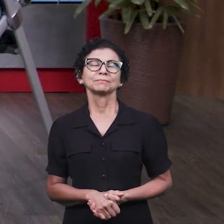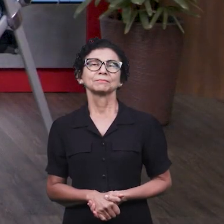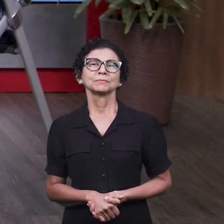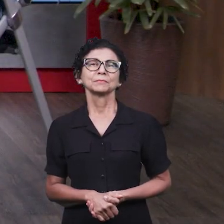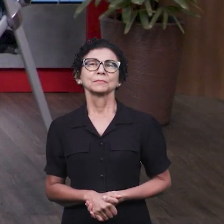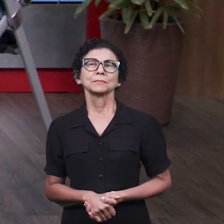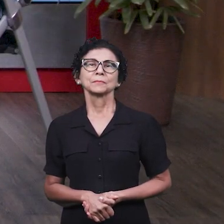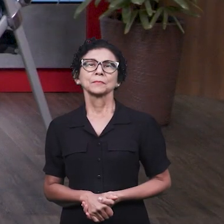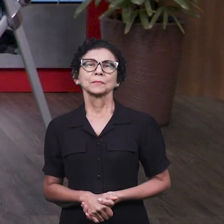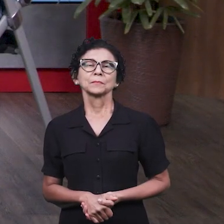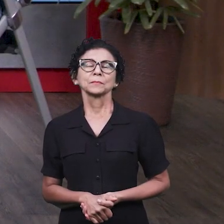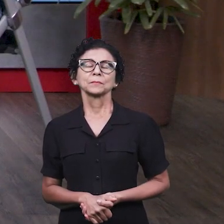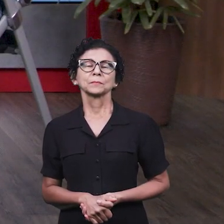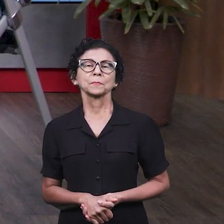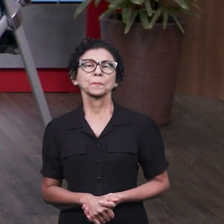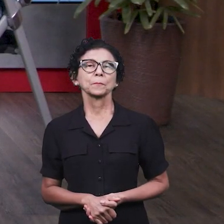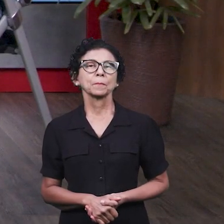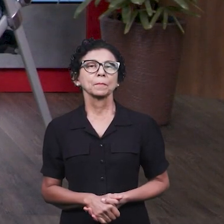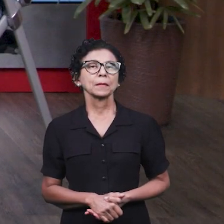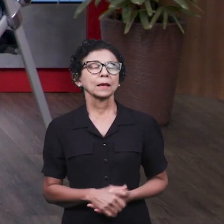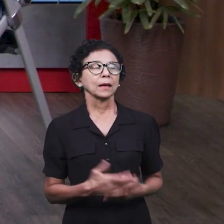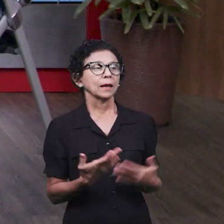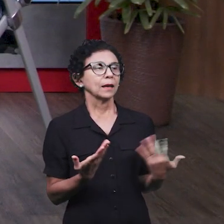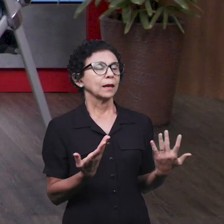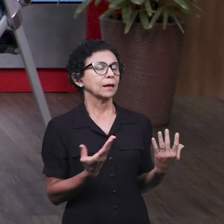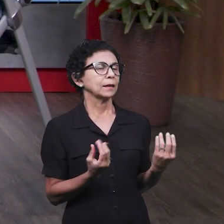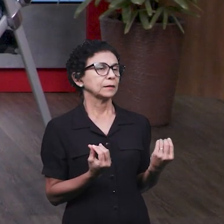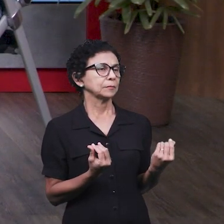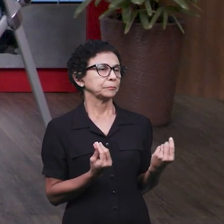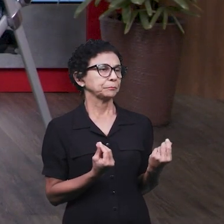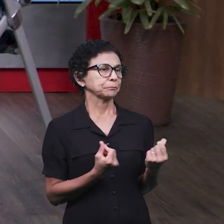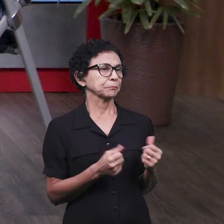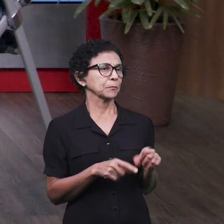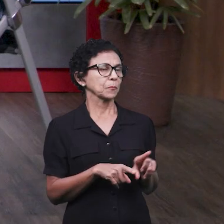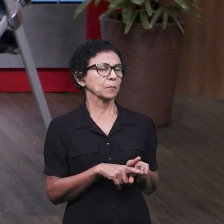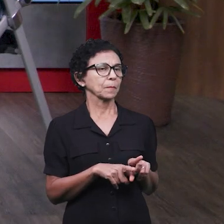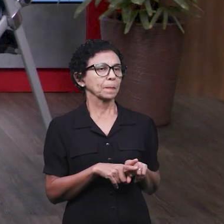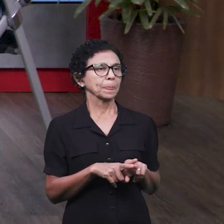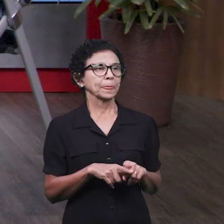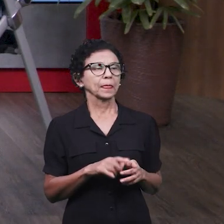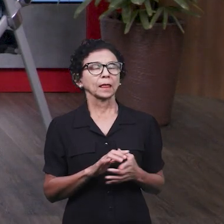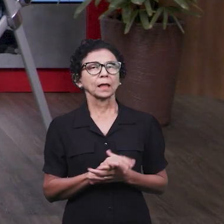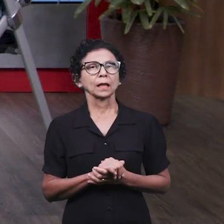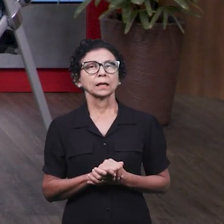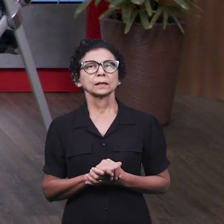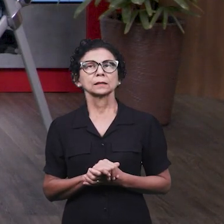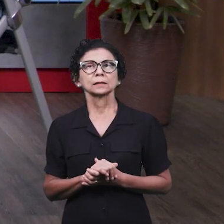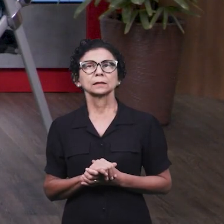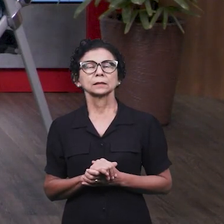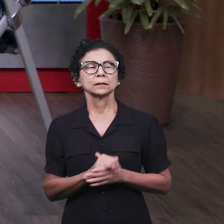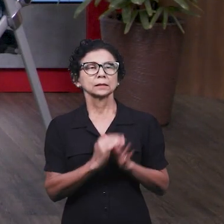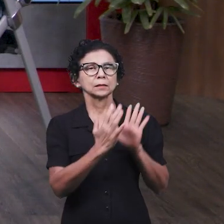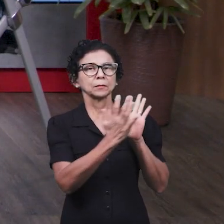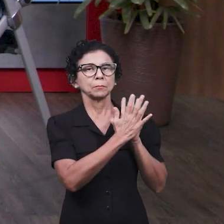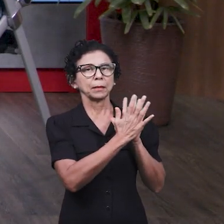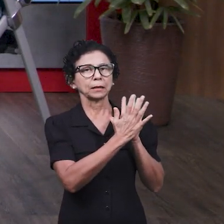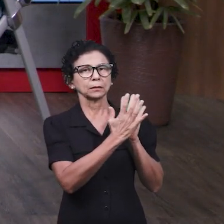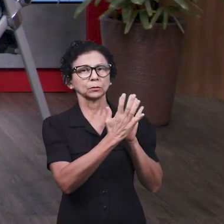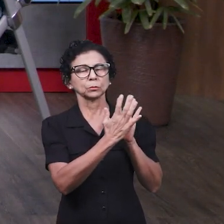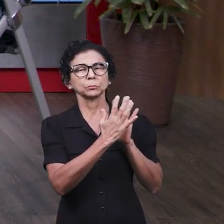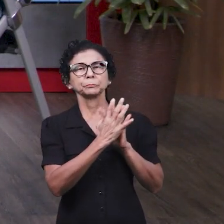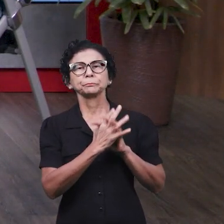E Raquel, quanto a esses impactos, né, que você